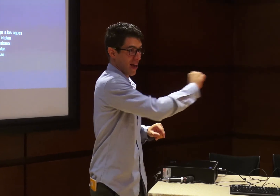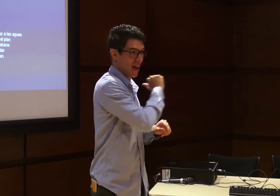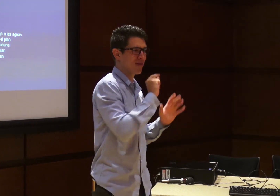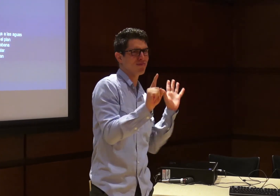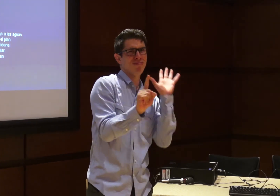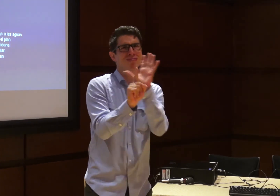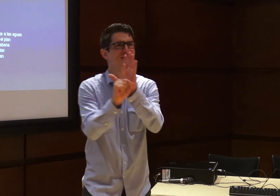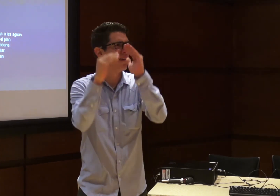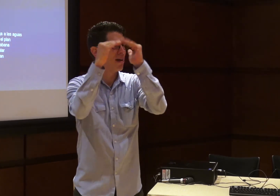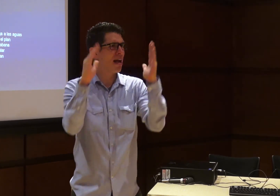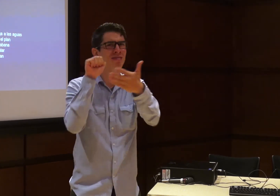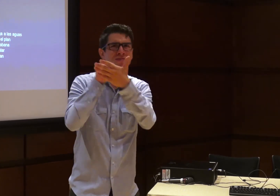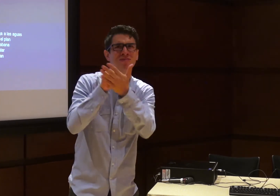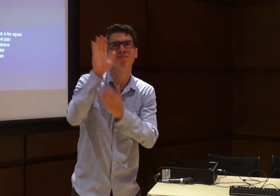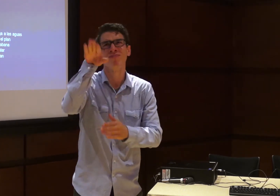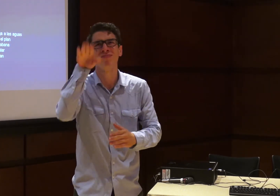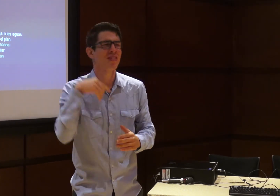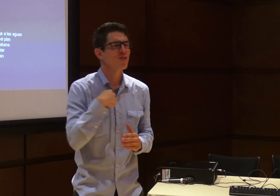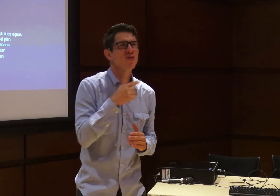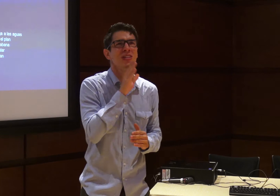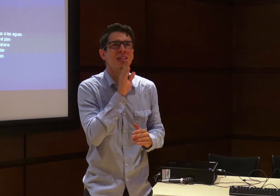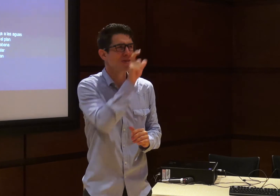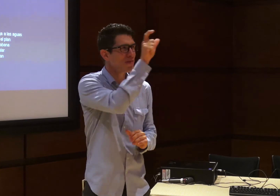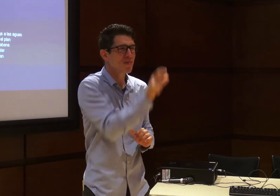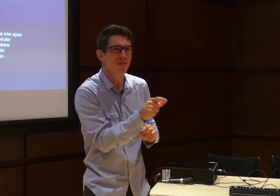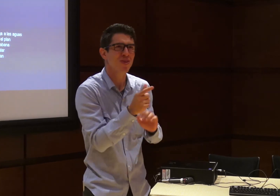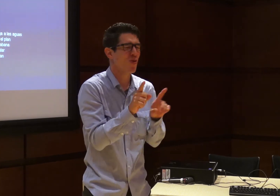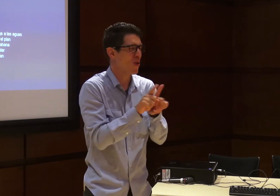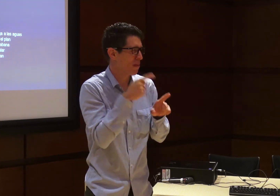le daban regalos para que él dijera cosas y las predijera.